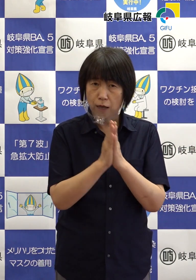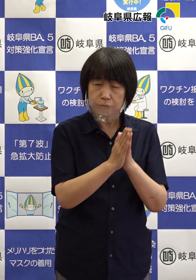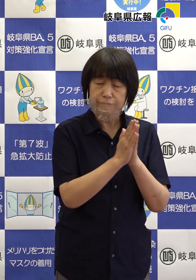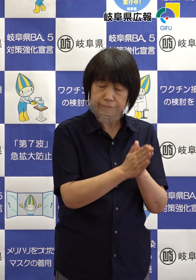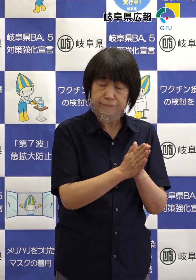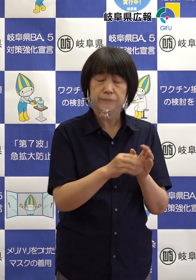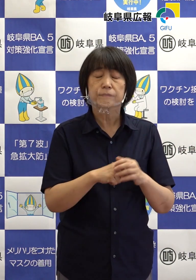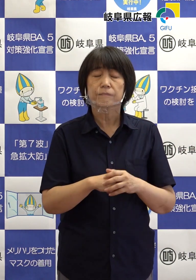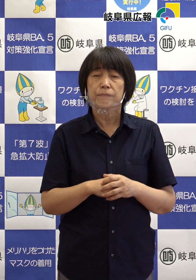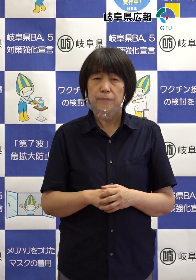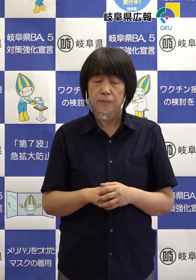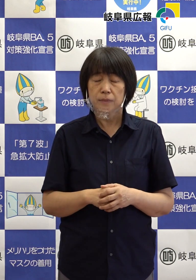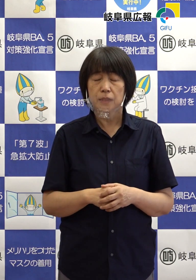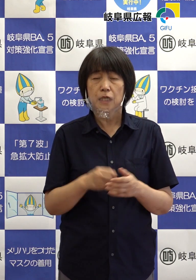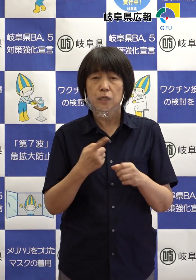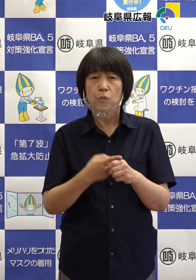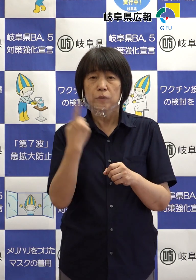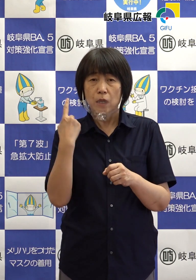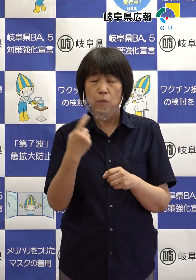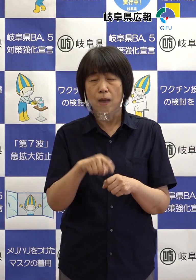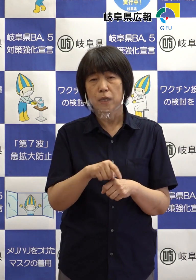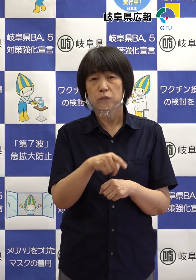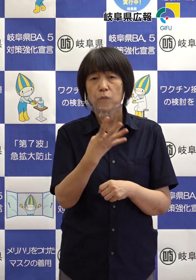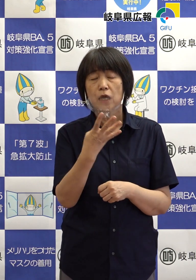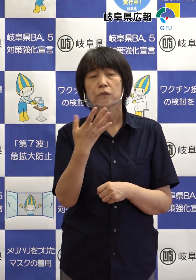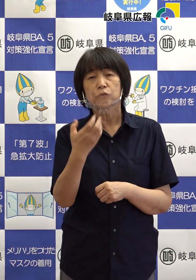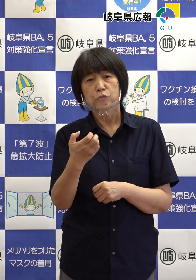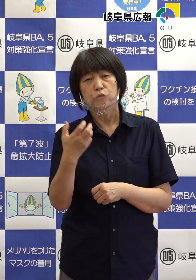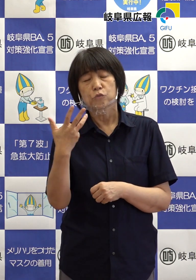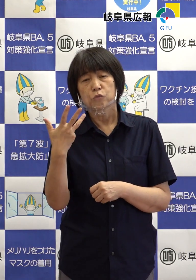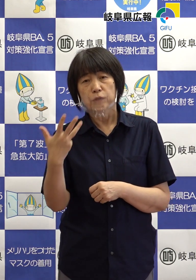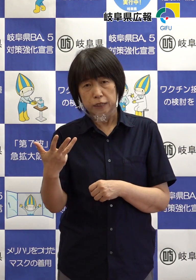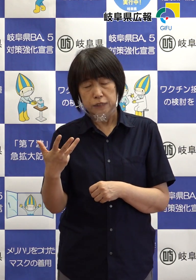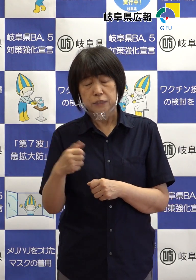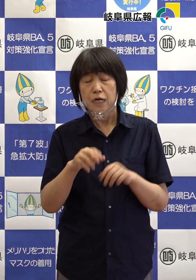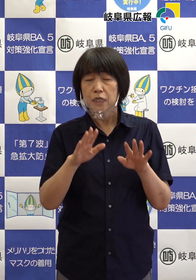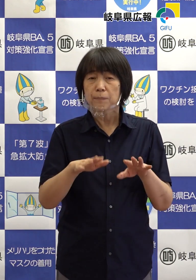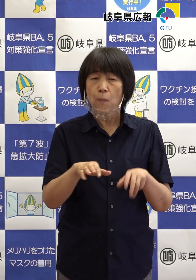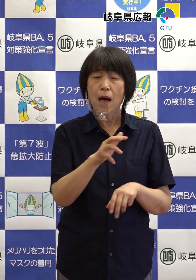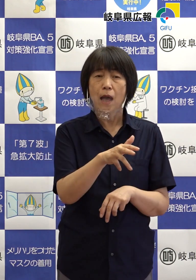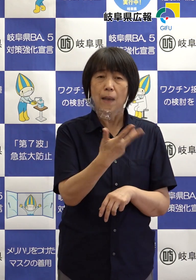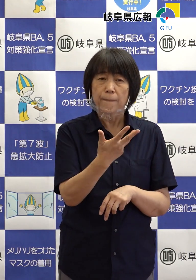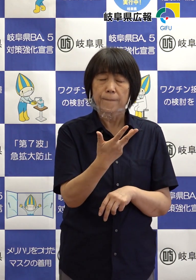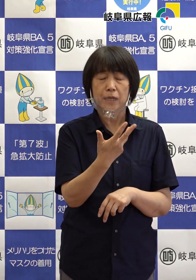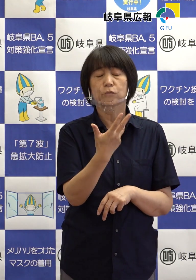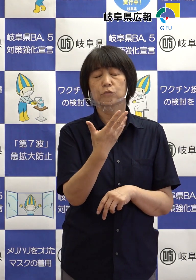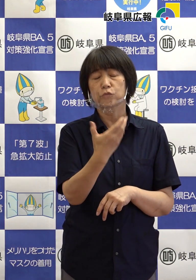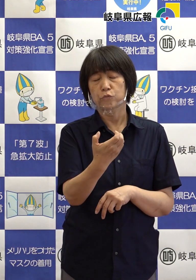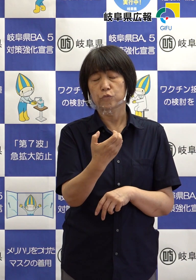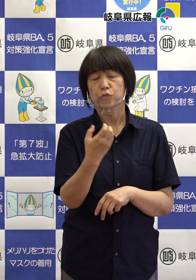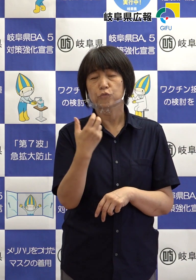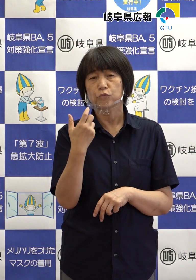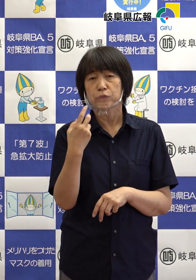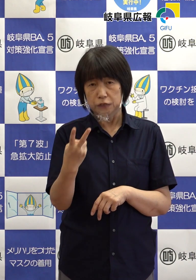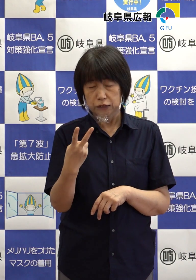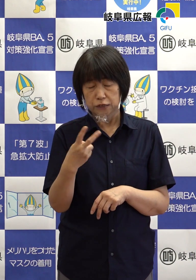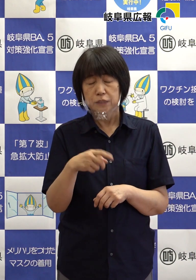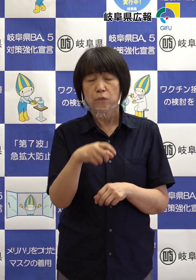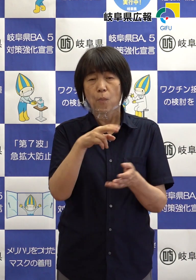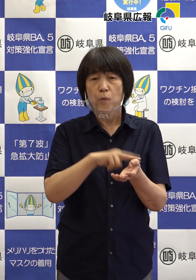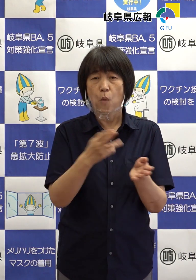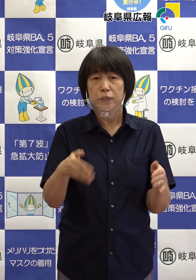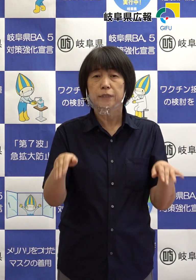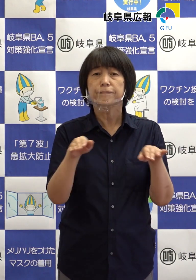県全体で498館現時点で言うと827期間ということであのかなり増えてきております